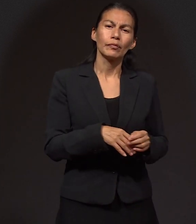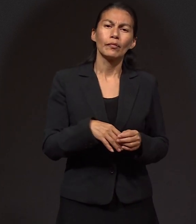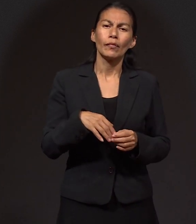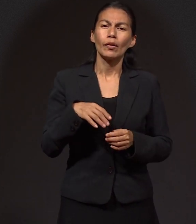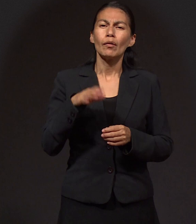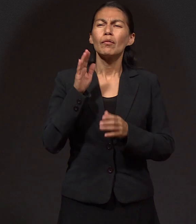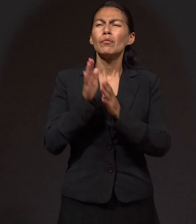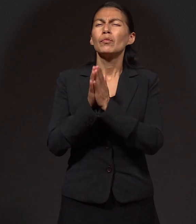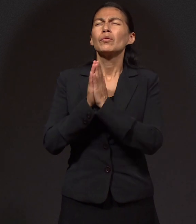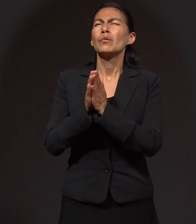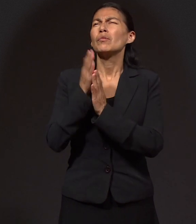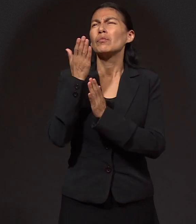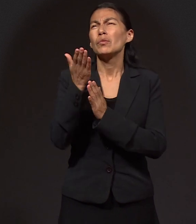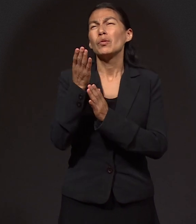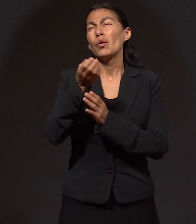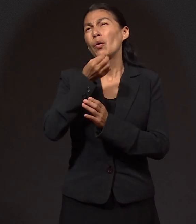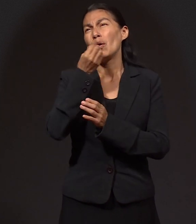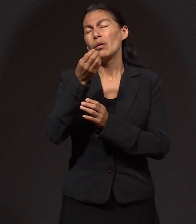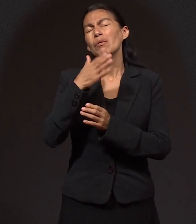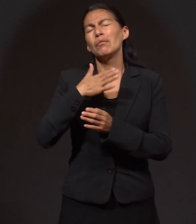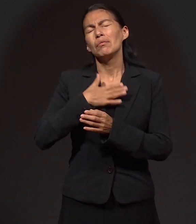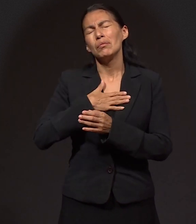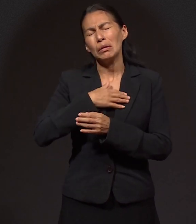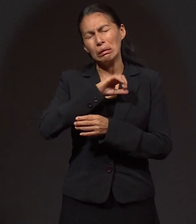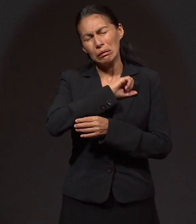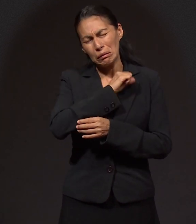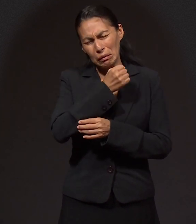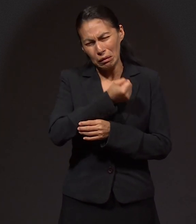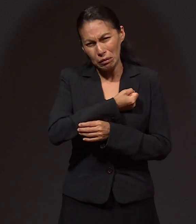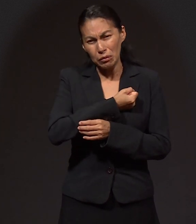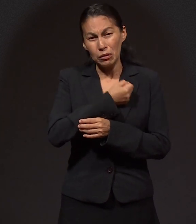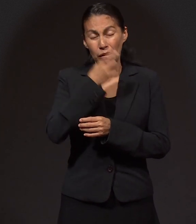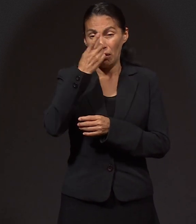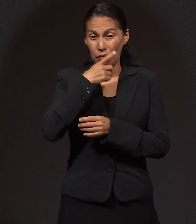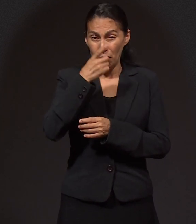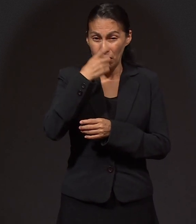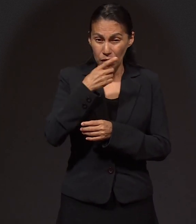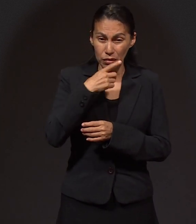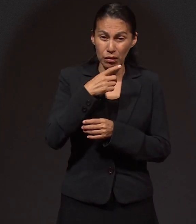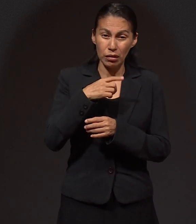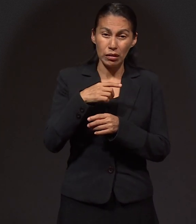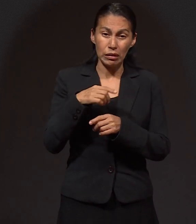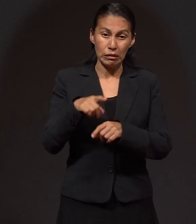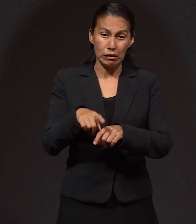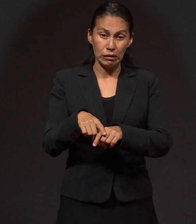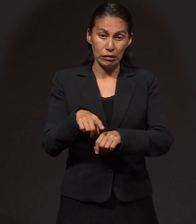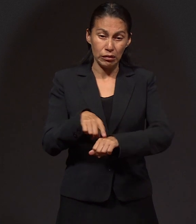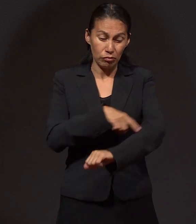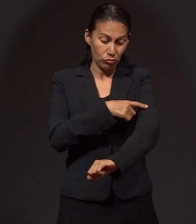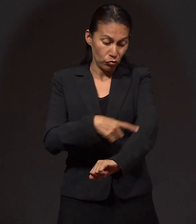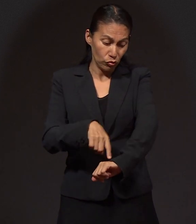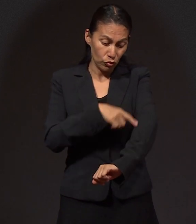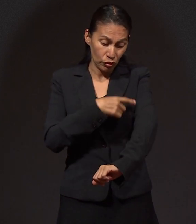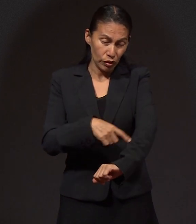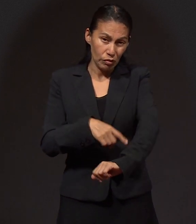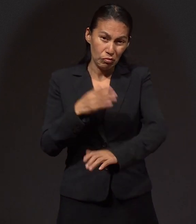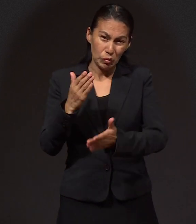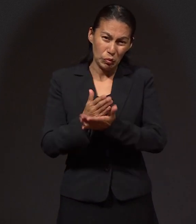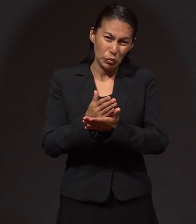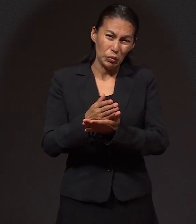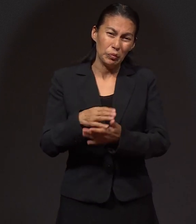López, pido humildemente oración por mi salud, presión alta, diabetes, trombosis